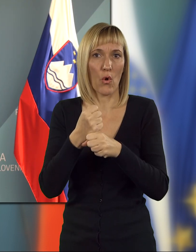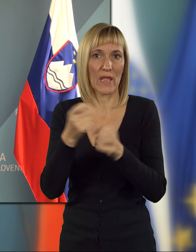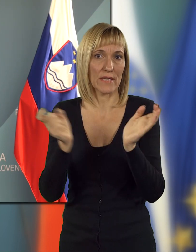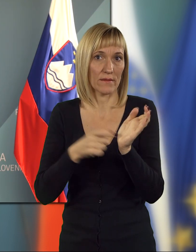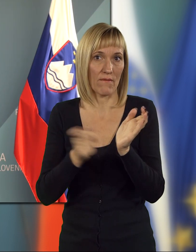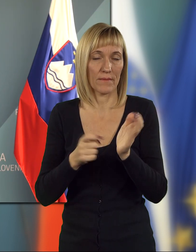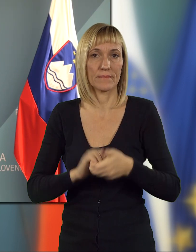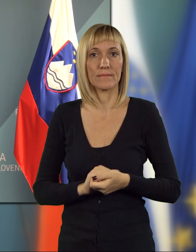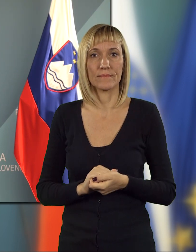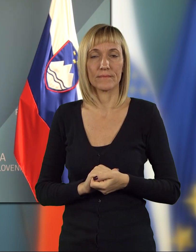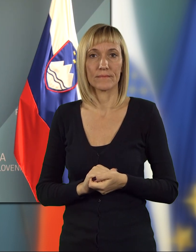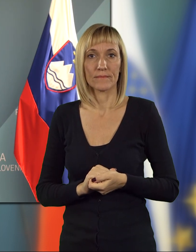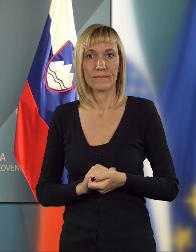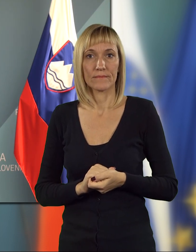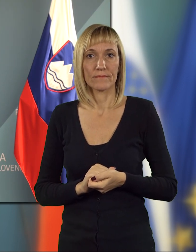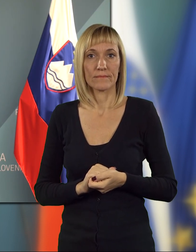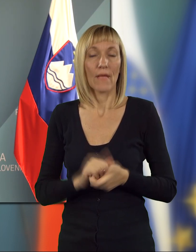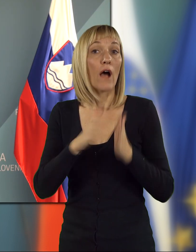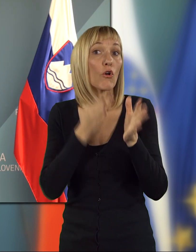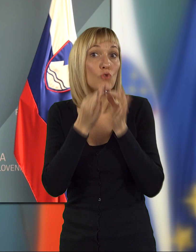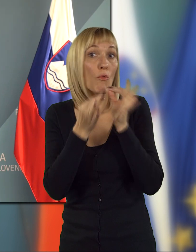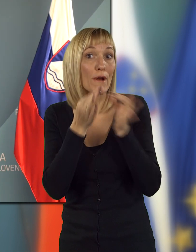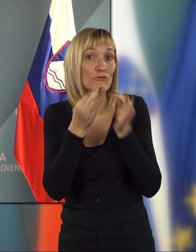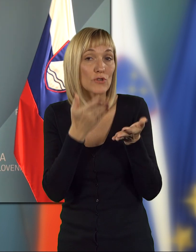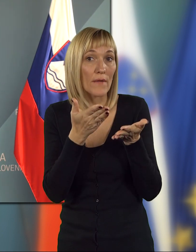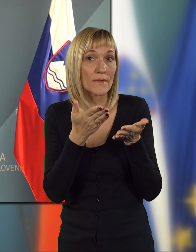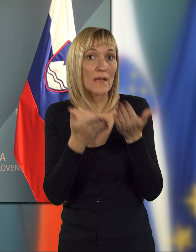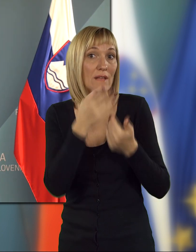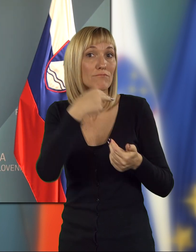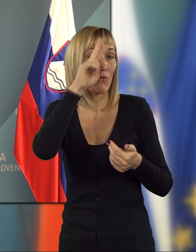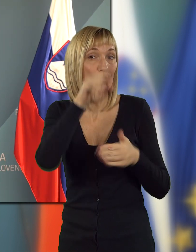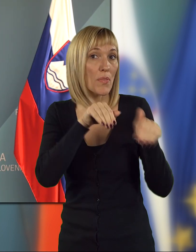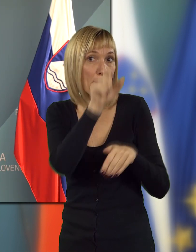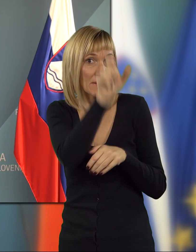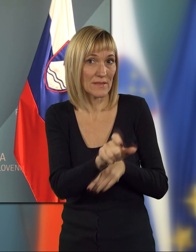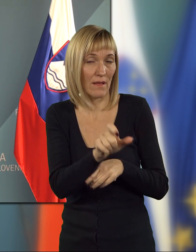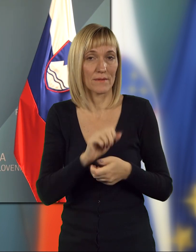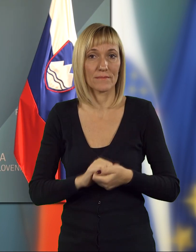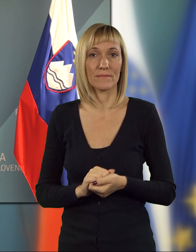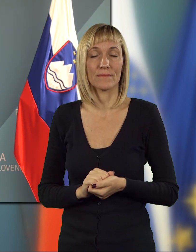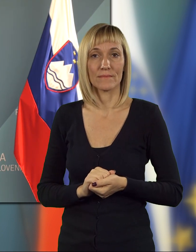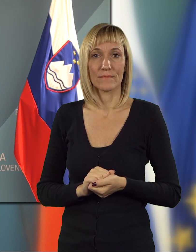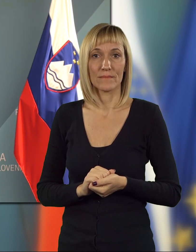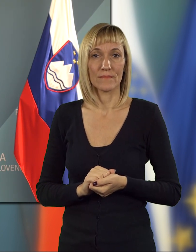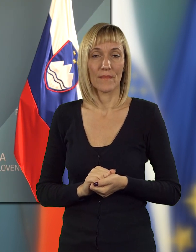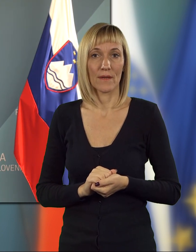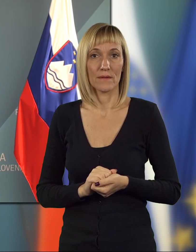stavkovne zahteve. Hvala. Kakšna vprašanja gospoda ministra na to temo, o tej točki?